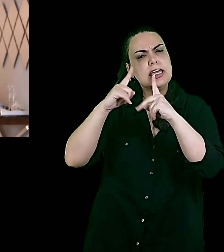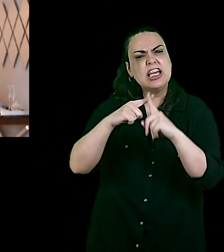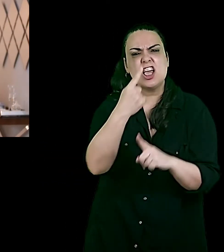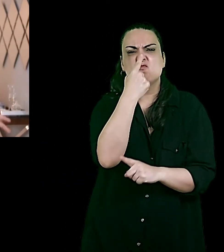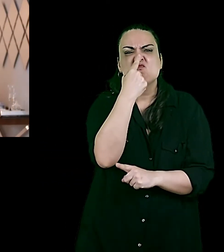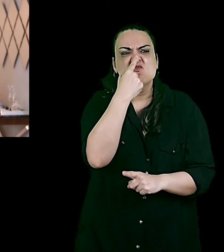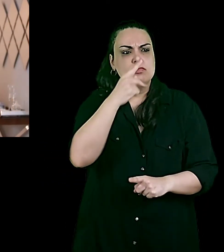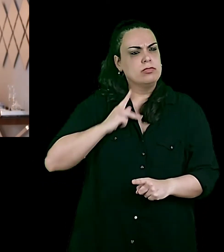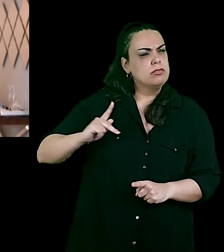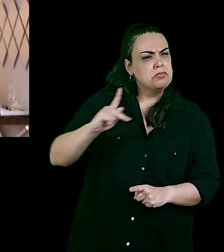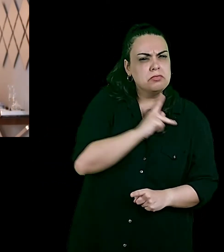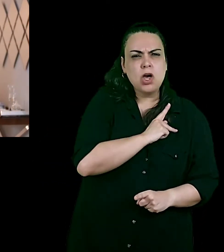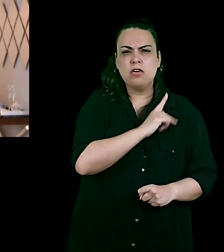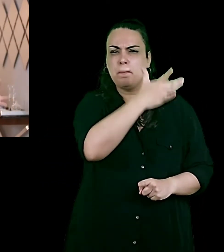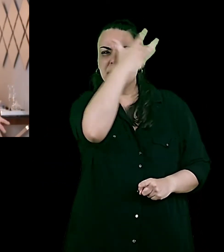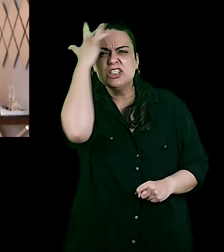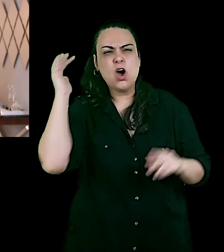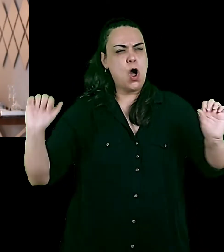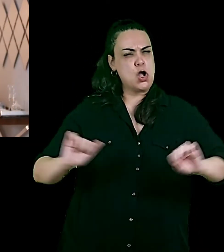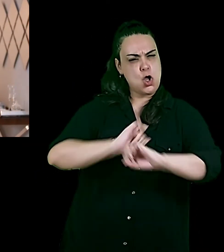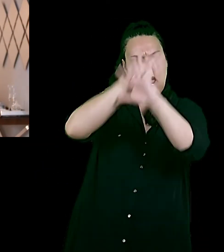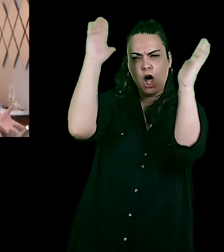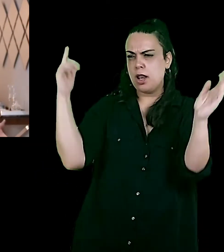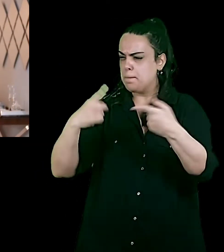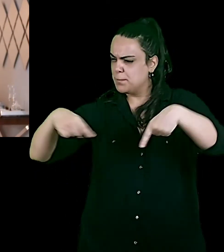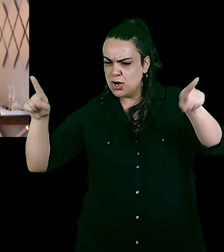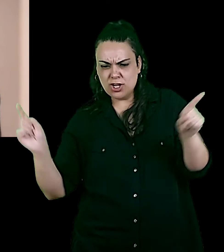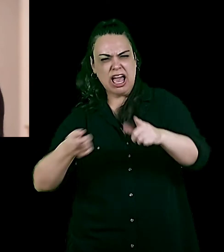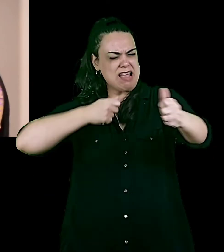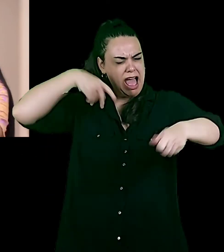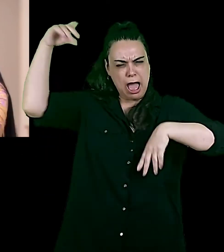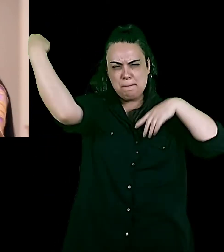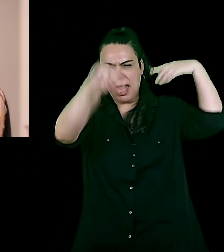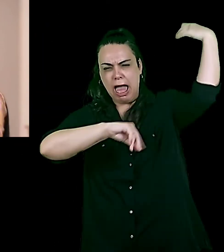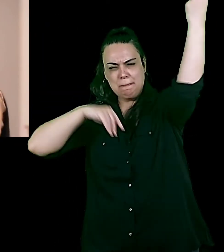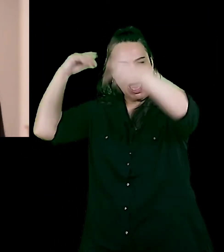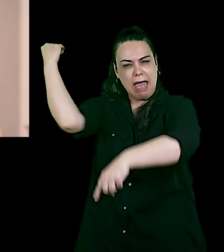com atmosfera, com o pessoal dando glória, com música no fundo, com...